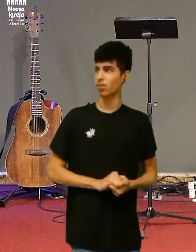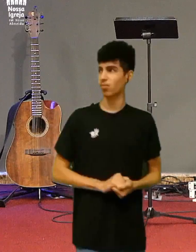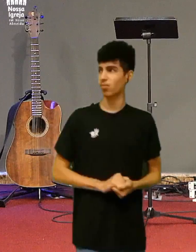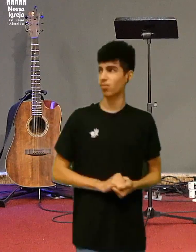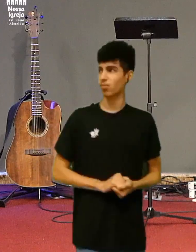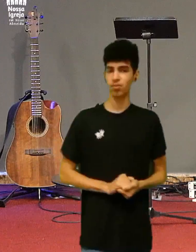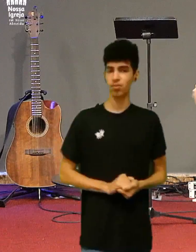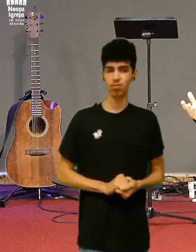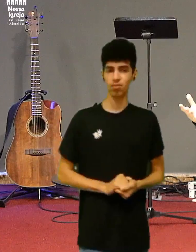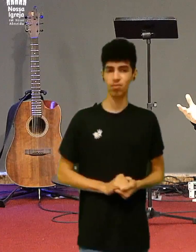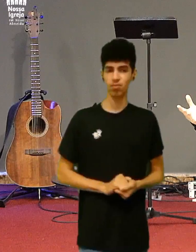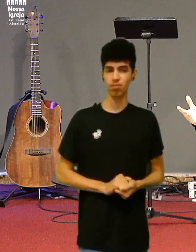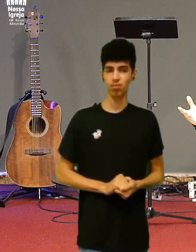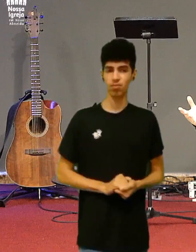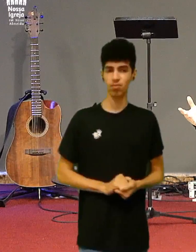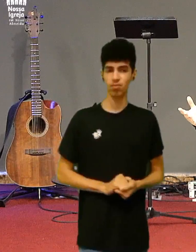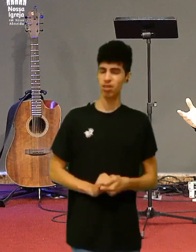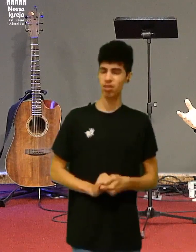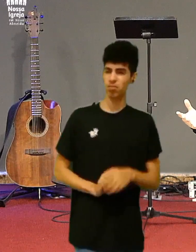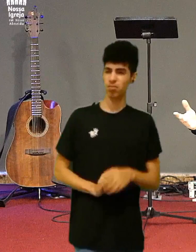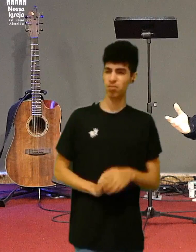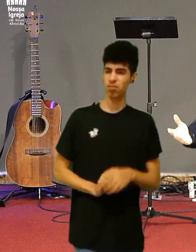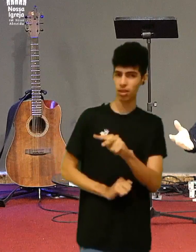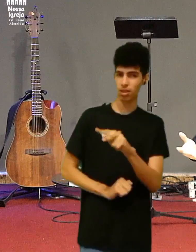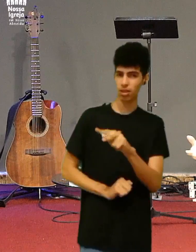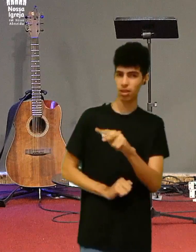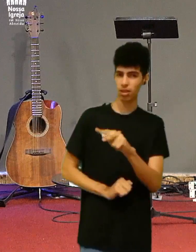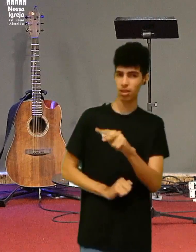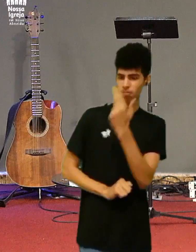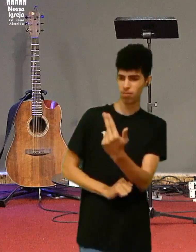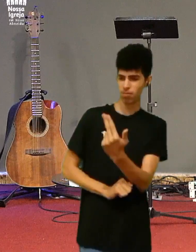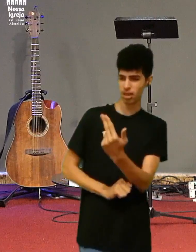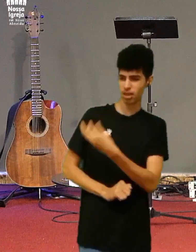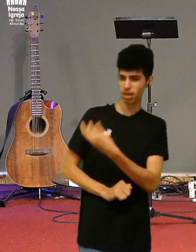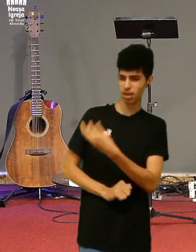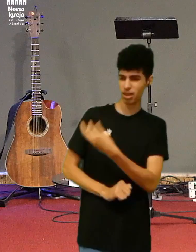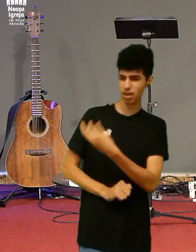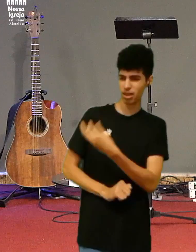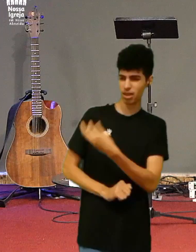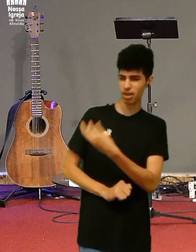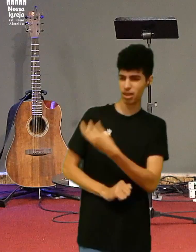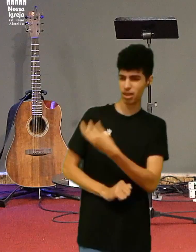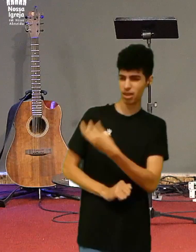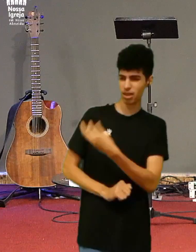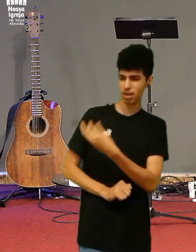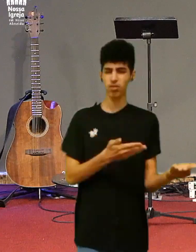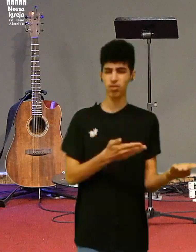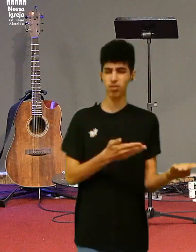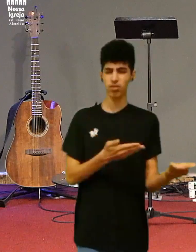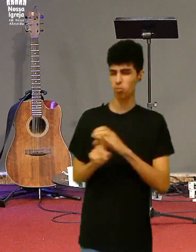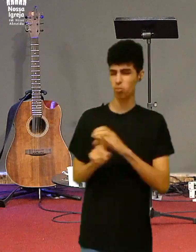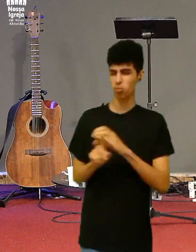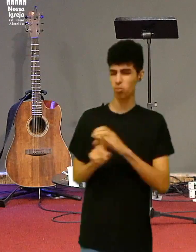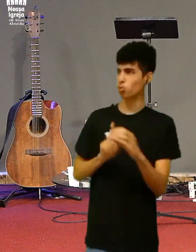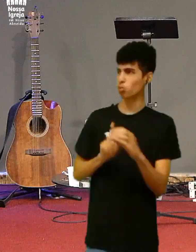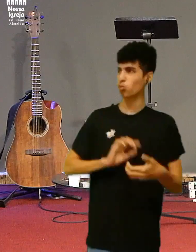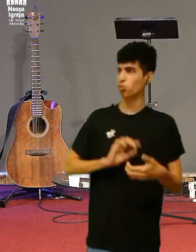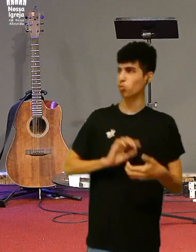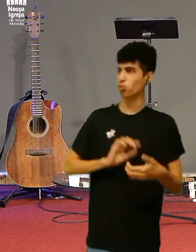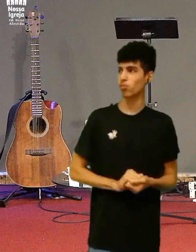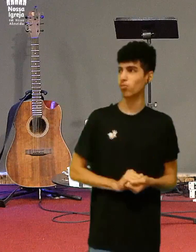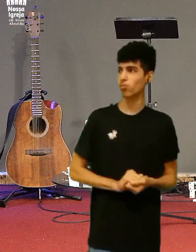Tem uma aparência de que está vivo. E você pode vir para um culto como esse e ser muito espiritual aqui